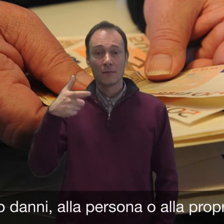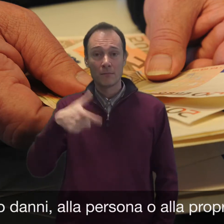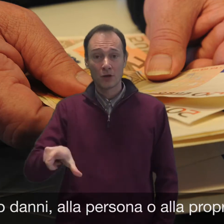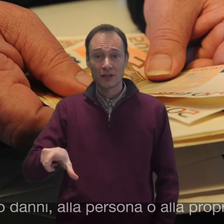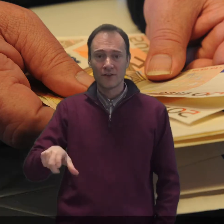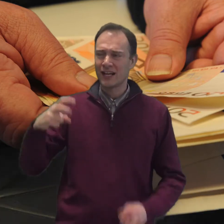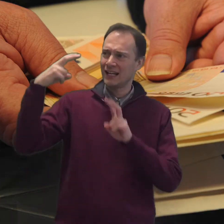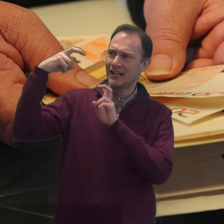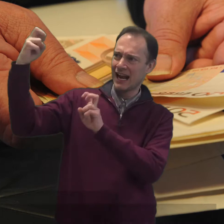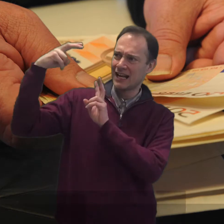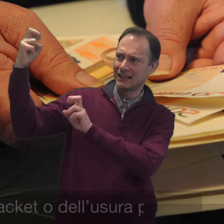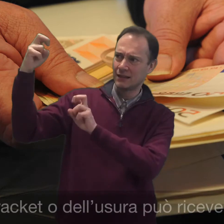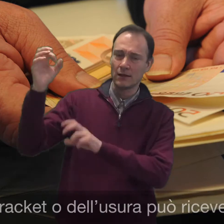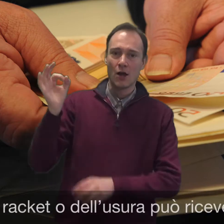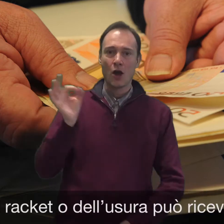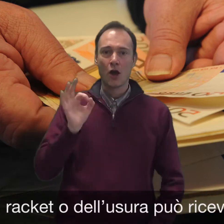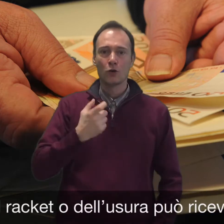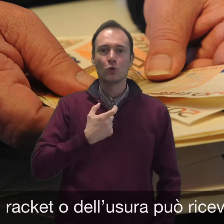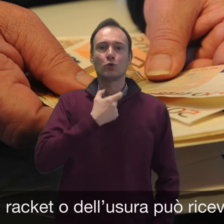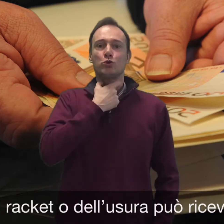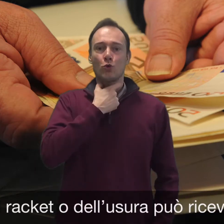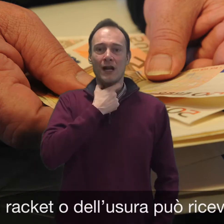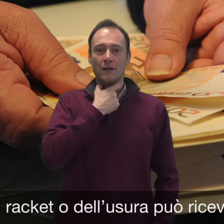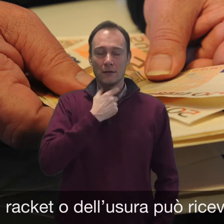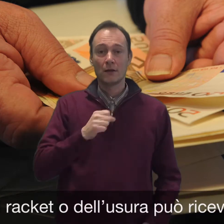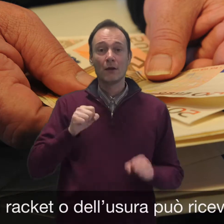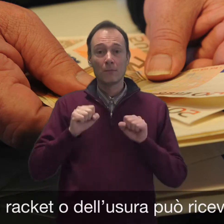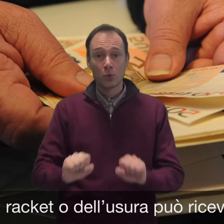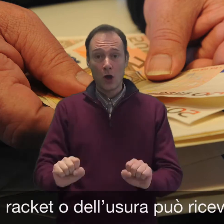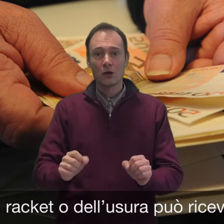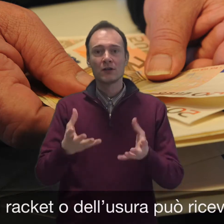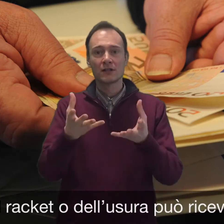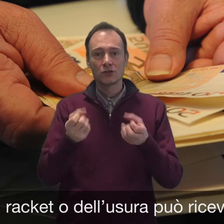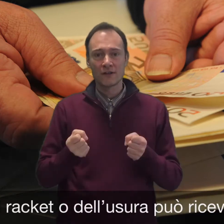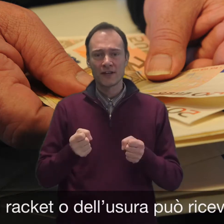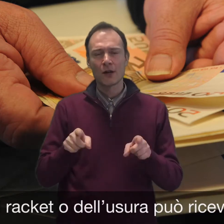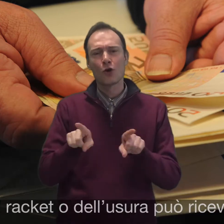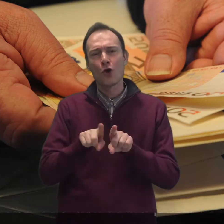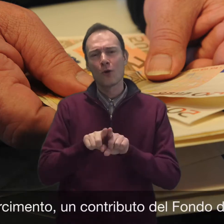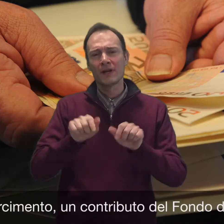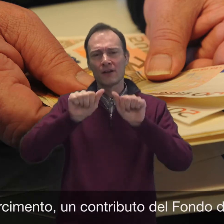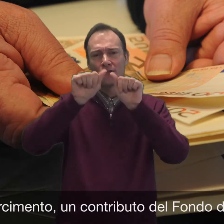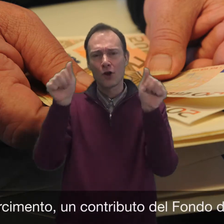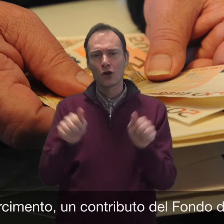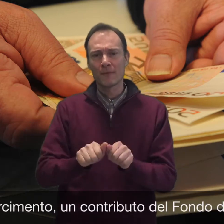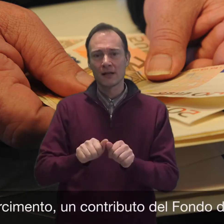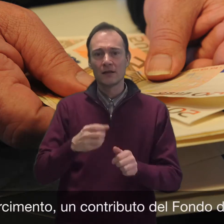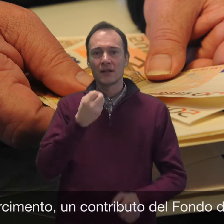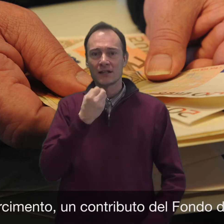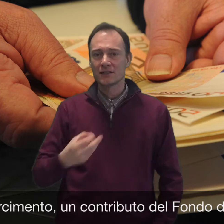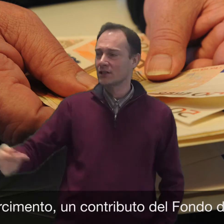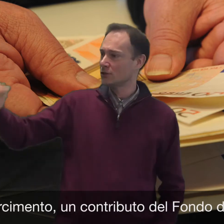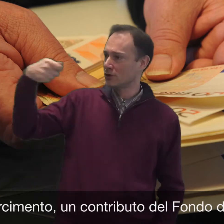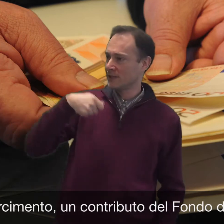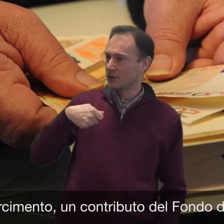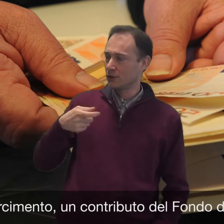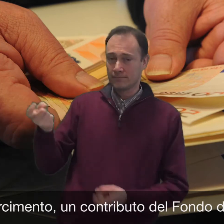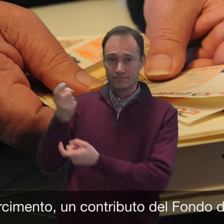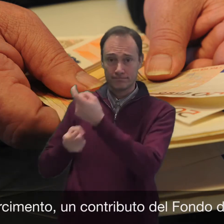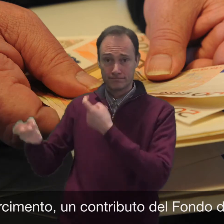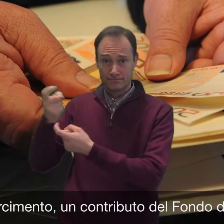e dell'usura può ricevere a titolo di risarcimento un